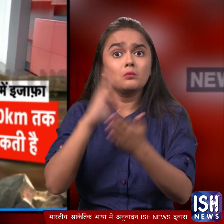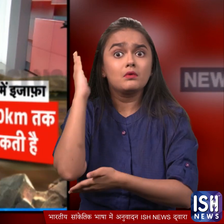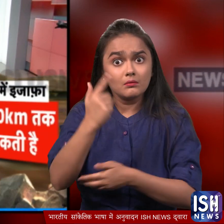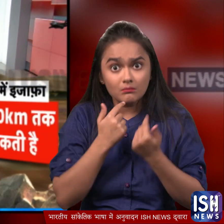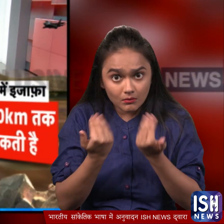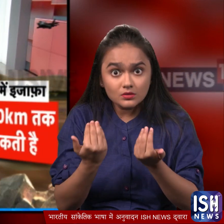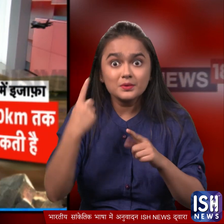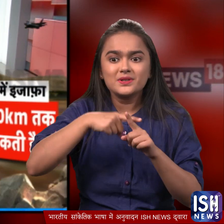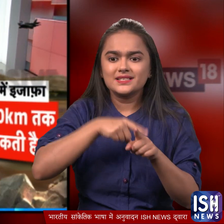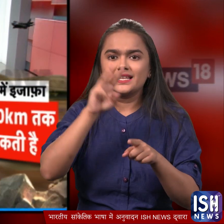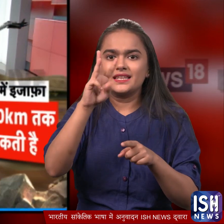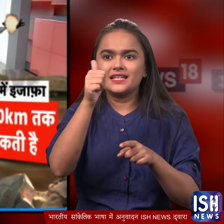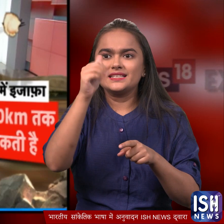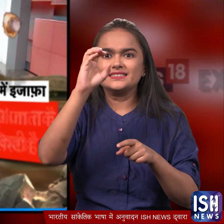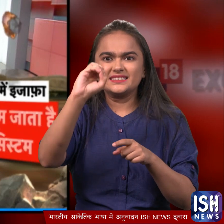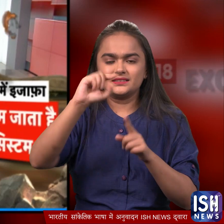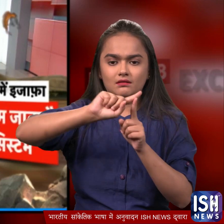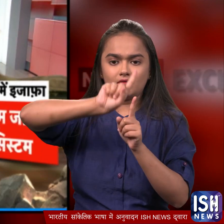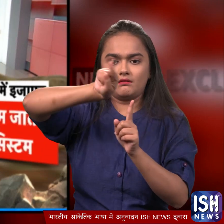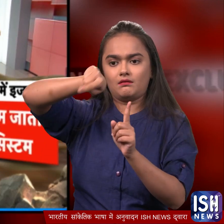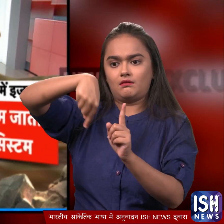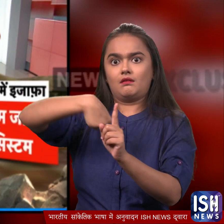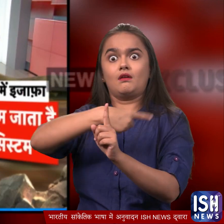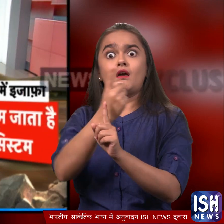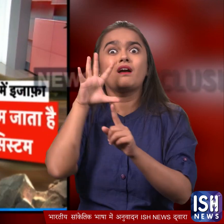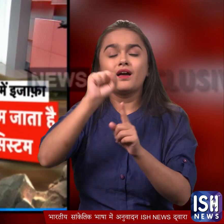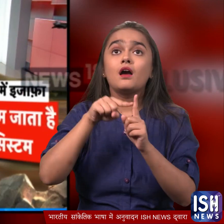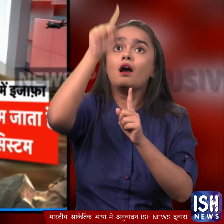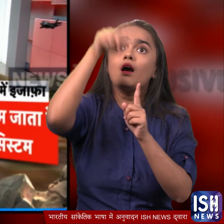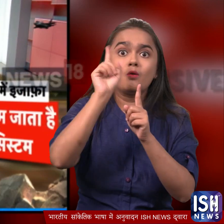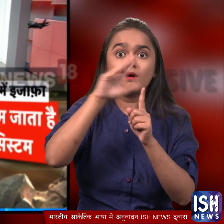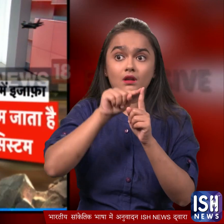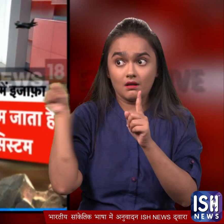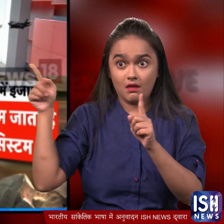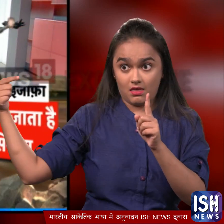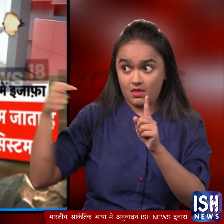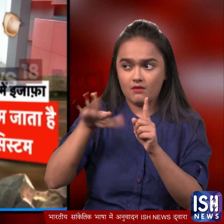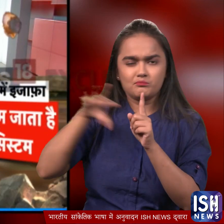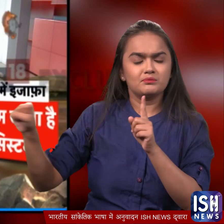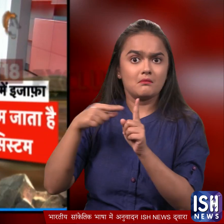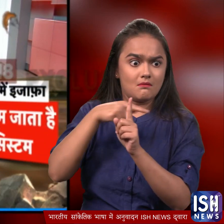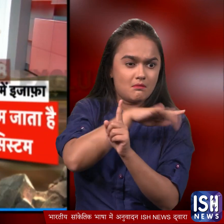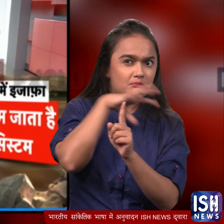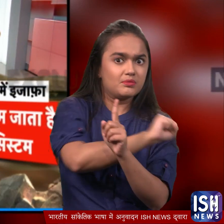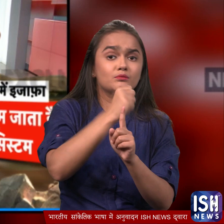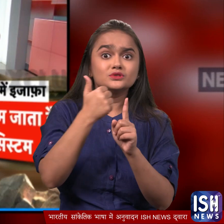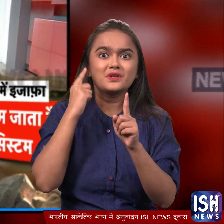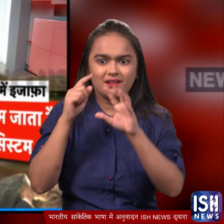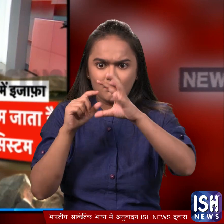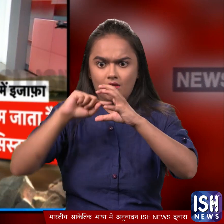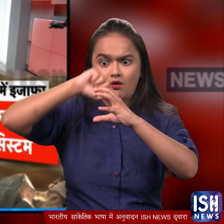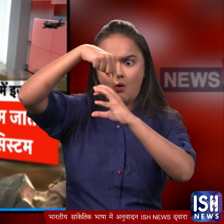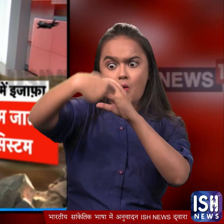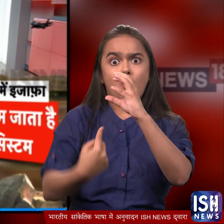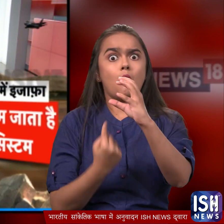110 किलोमीटर हो जाती है। इसकी एक खूबी यह भी है कि 360 डिग्री तक इसके सेंसर काम करते हैं और पूरा सिस्टम घूम जाता है। ऐसा मानो